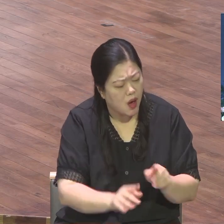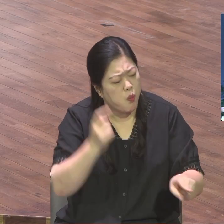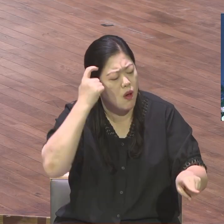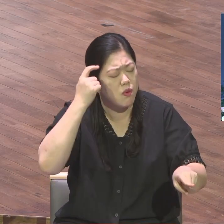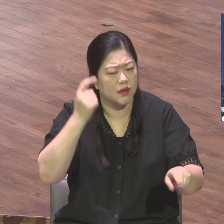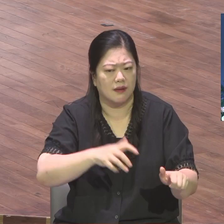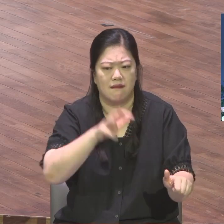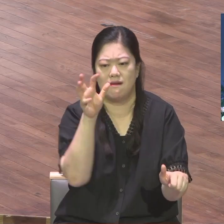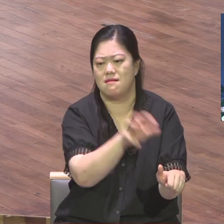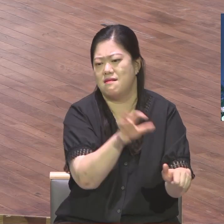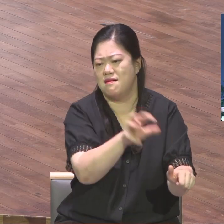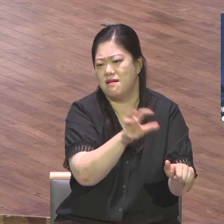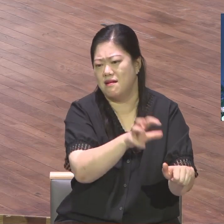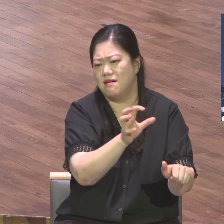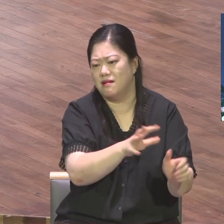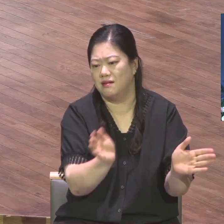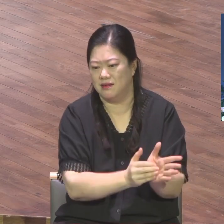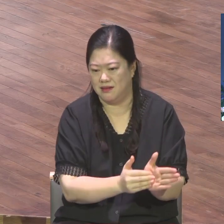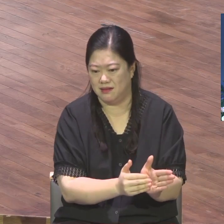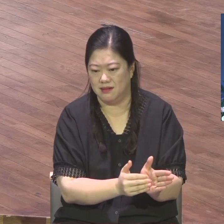마음이 완악해.